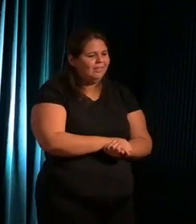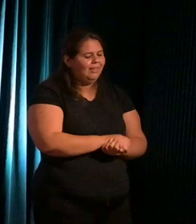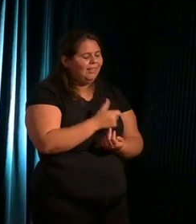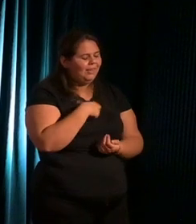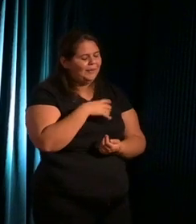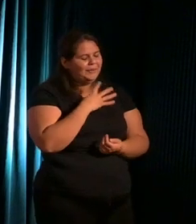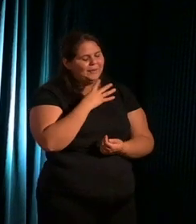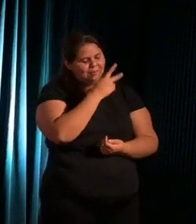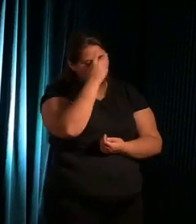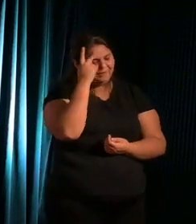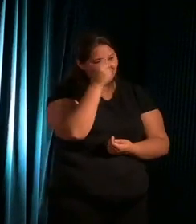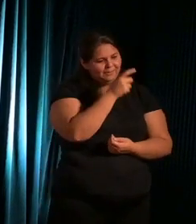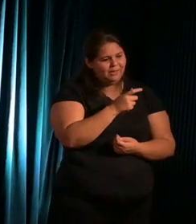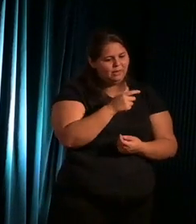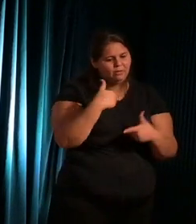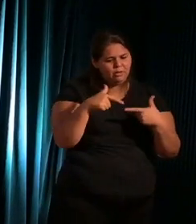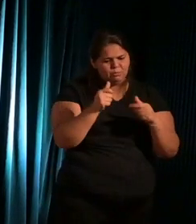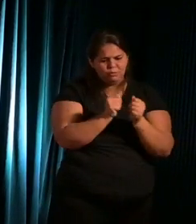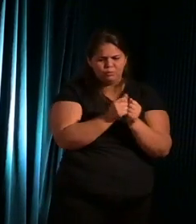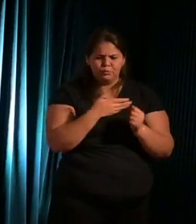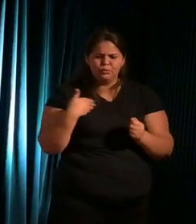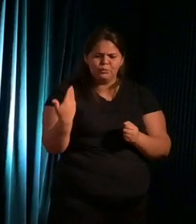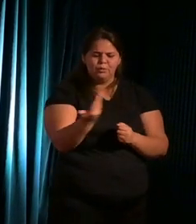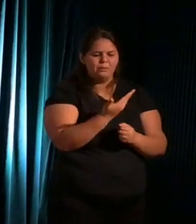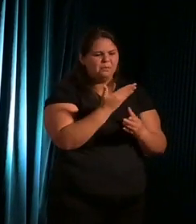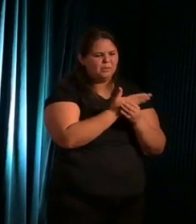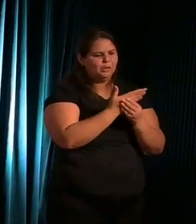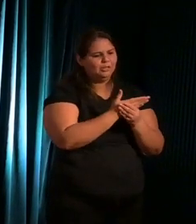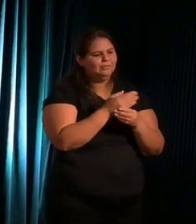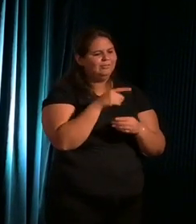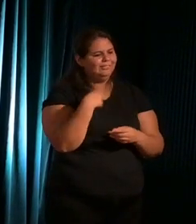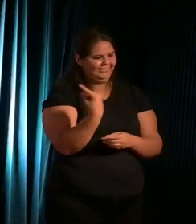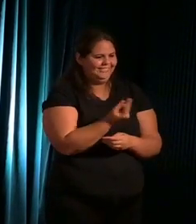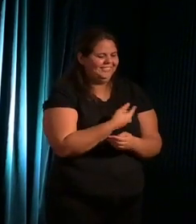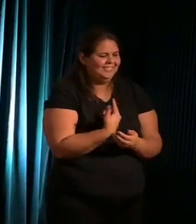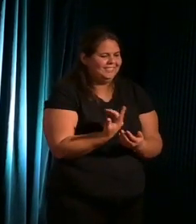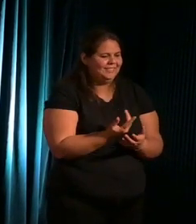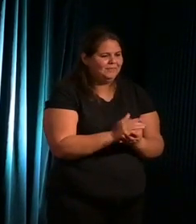conhecesse uma pessoa que vai trabalhar no nosso projeto, né?